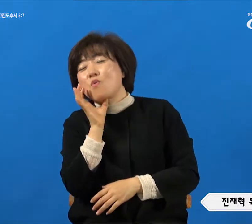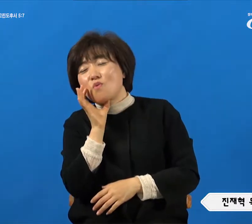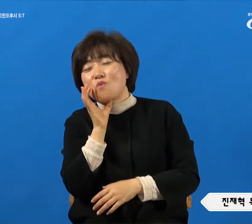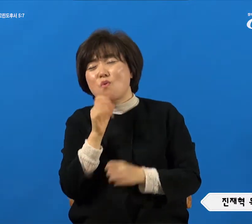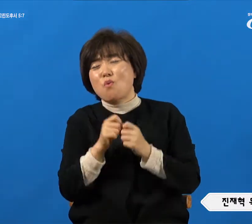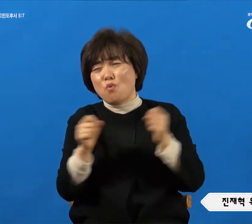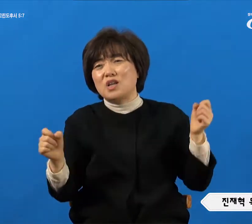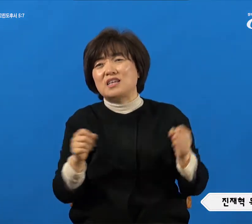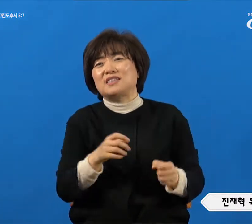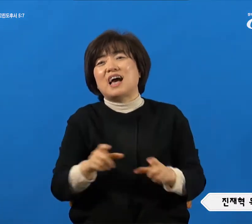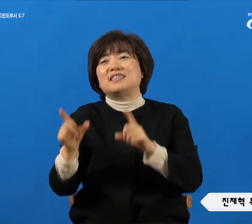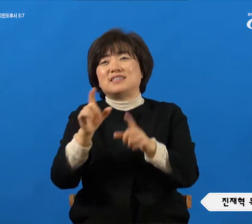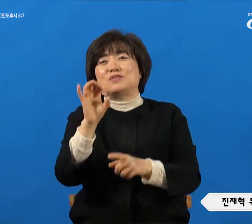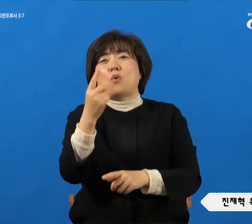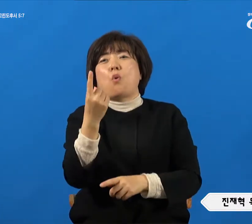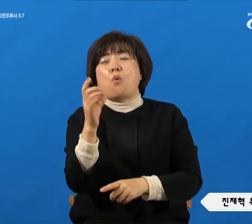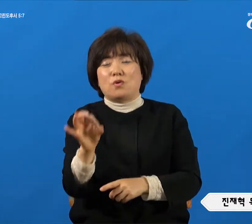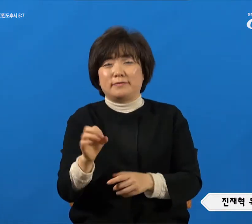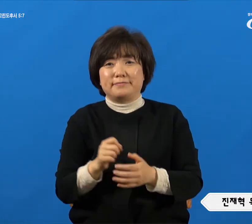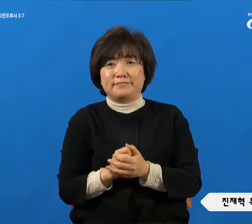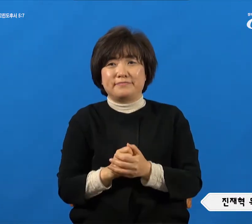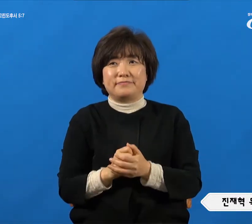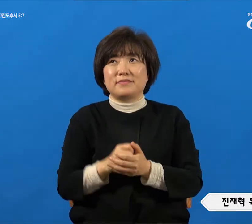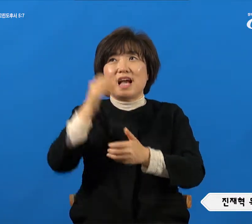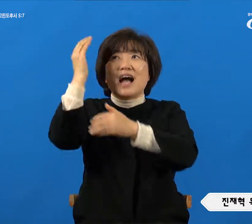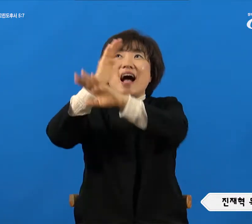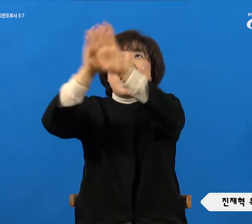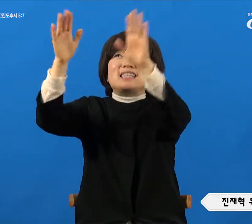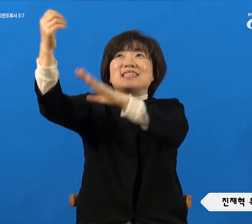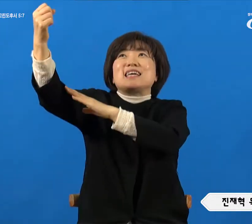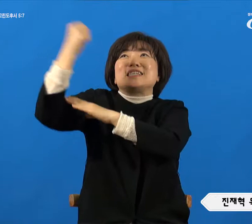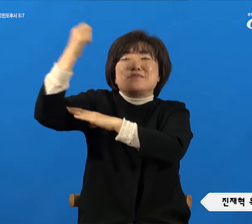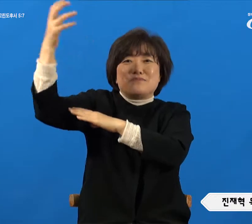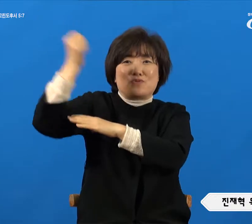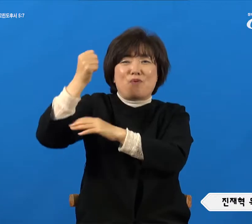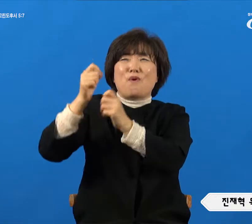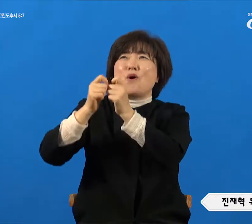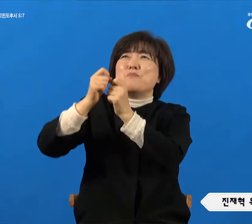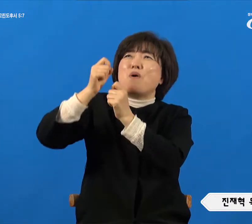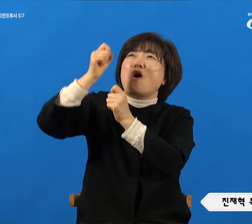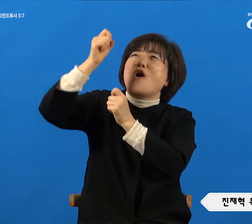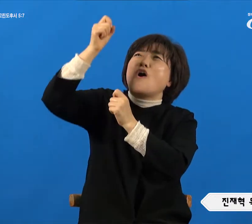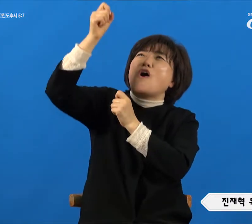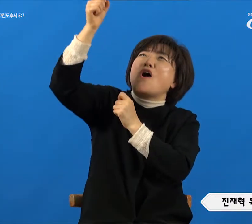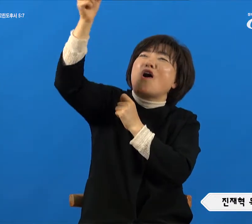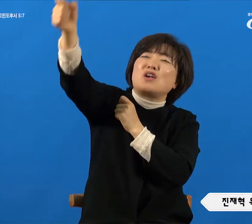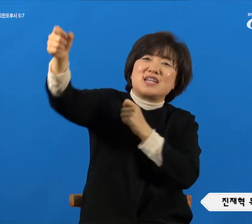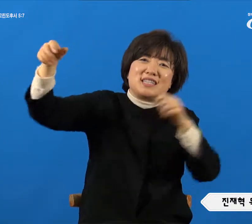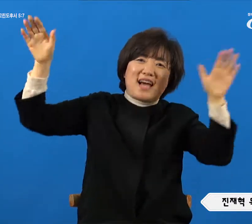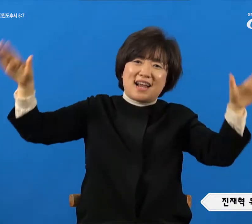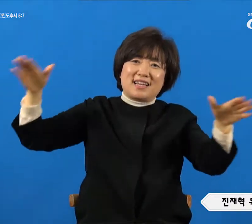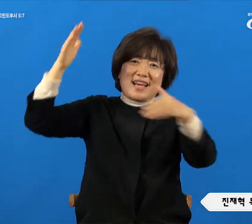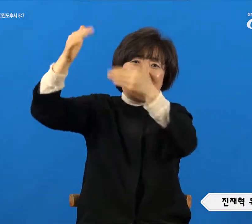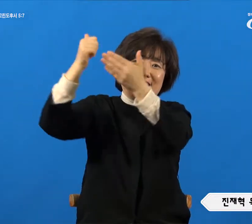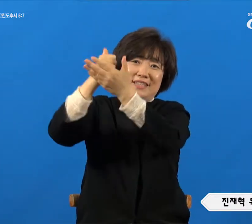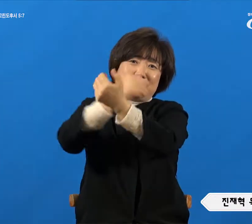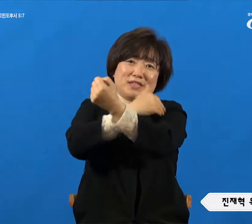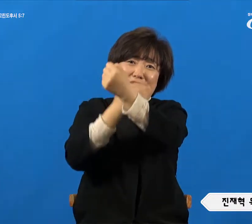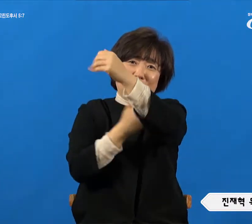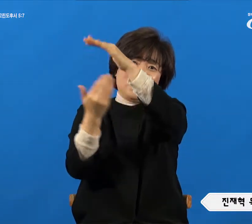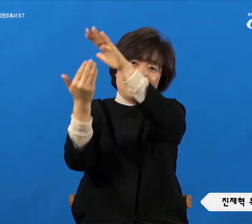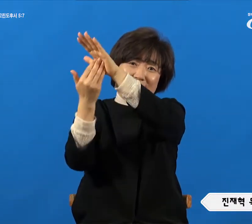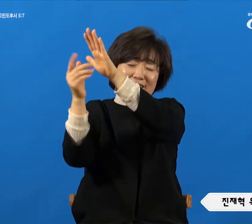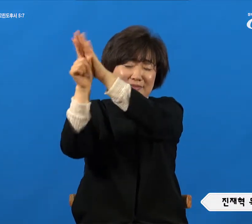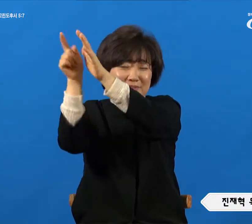힘으로, 믿음으로 멀리 날아가는 하나님의 전능하심을 의지하는 믿음의